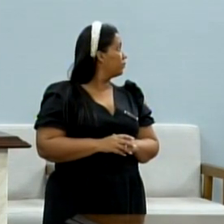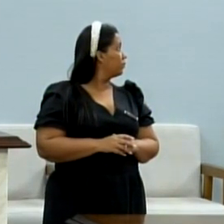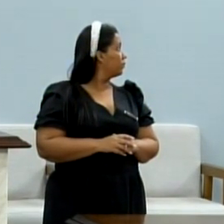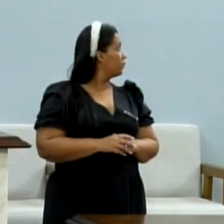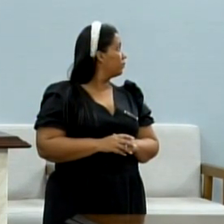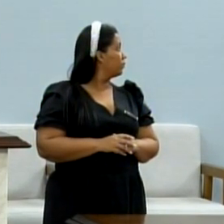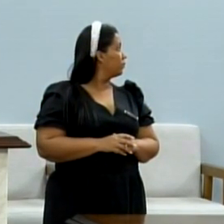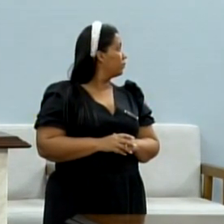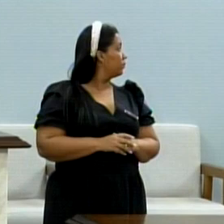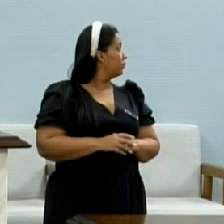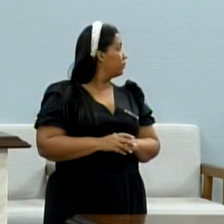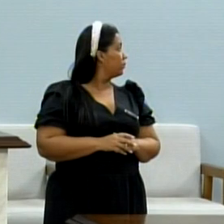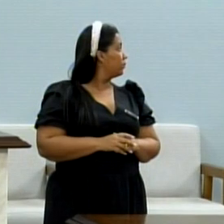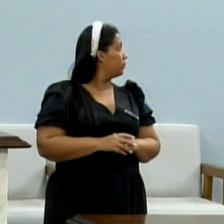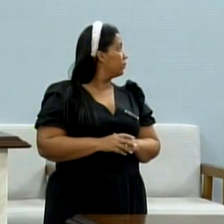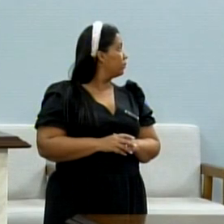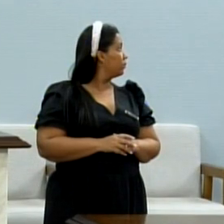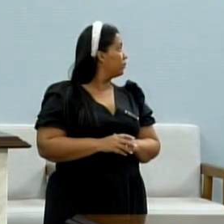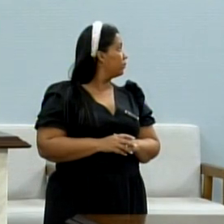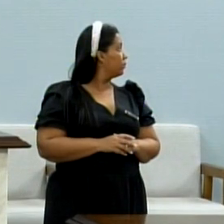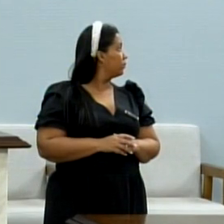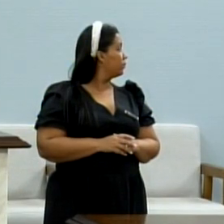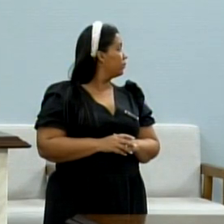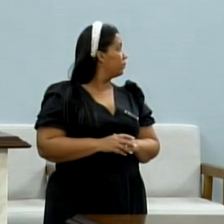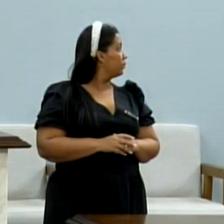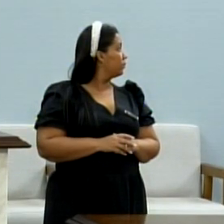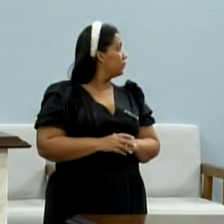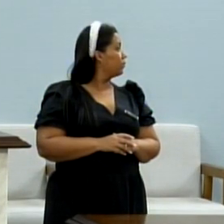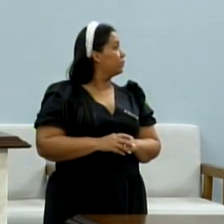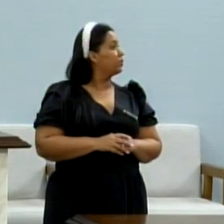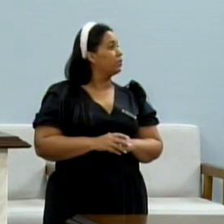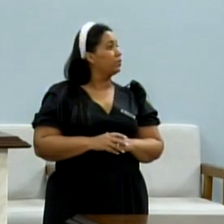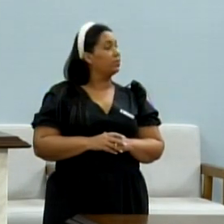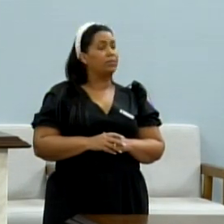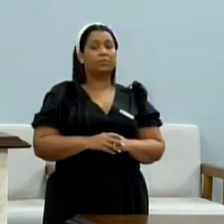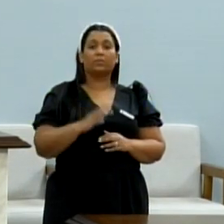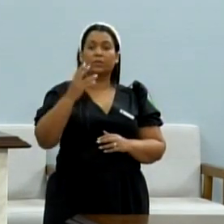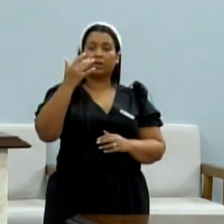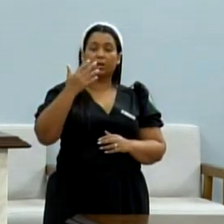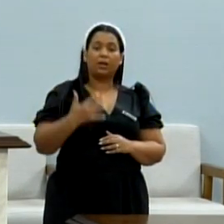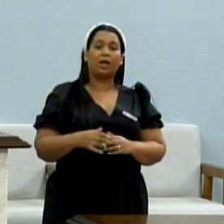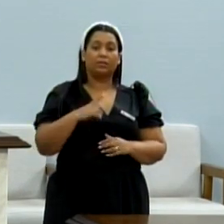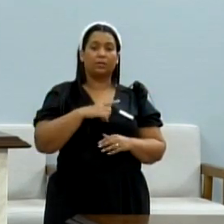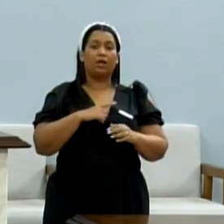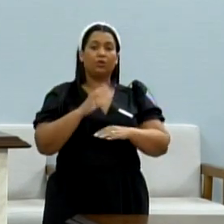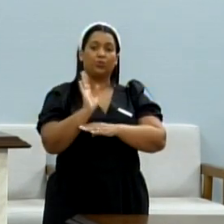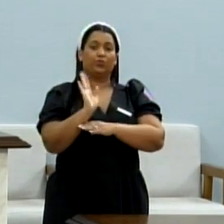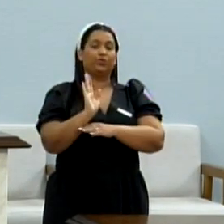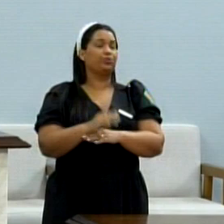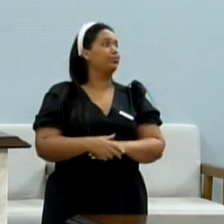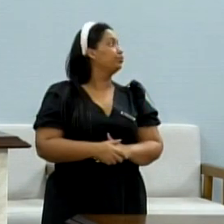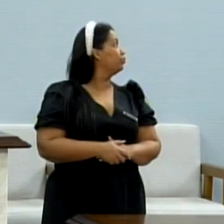tempo. É, aí tem, você descendo, tem o vídeo.